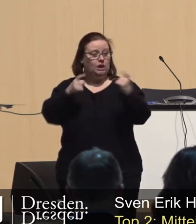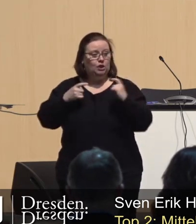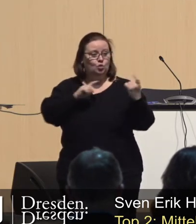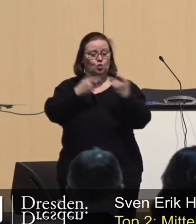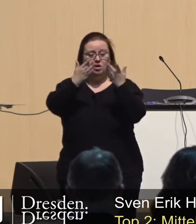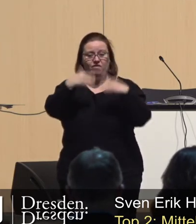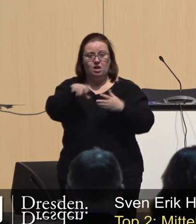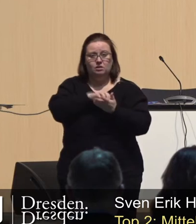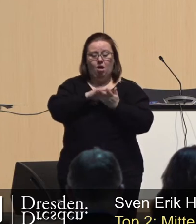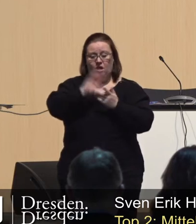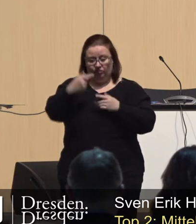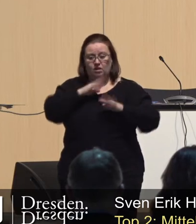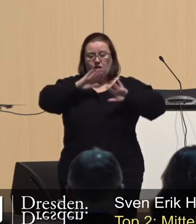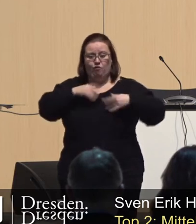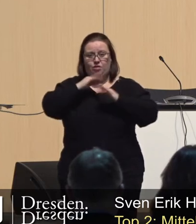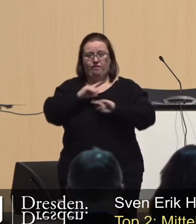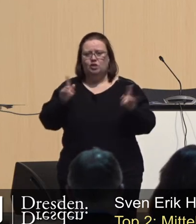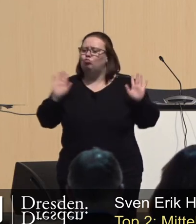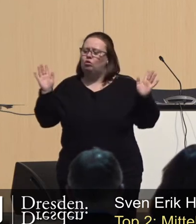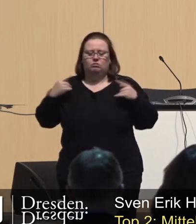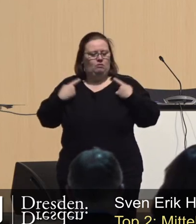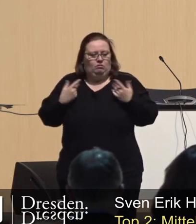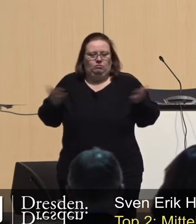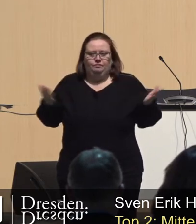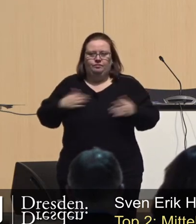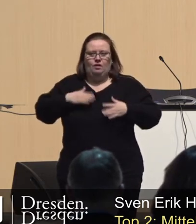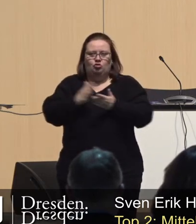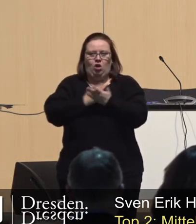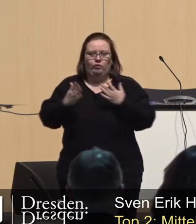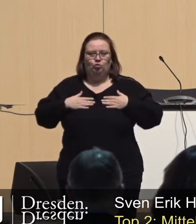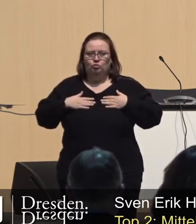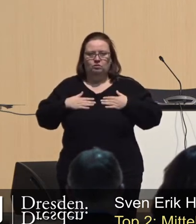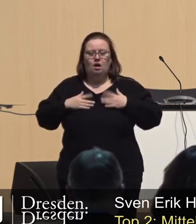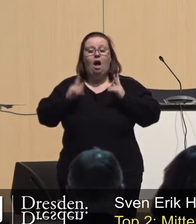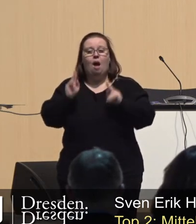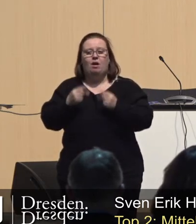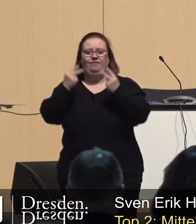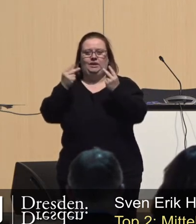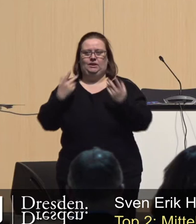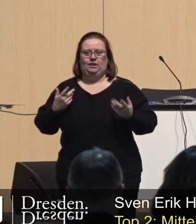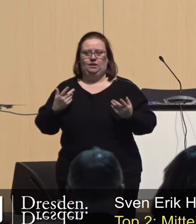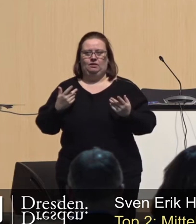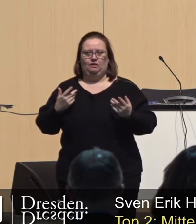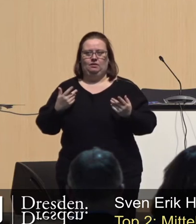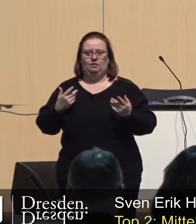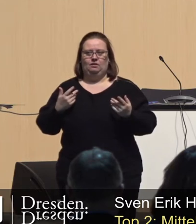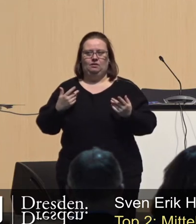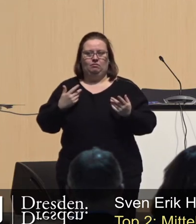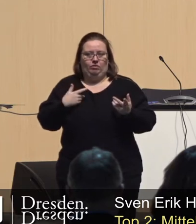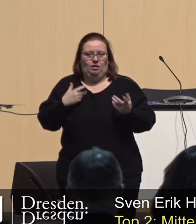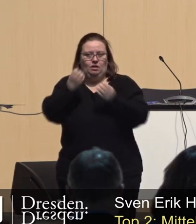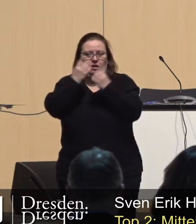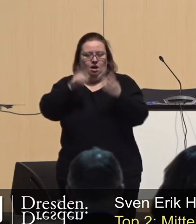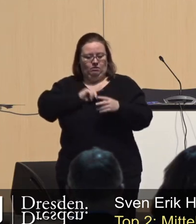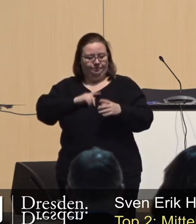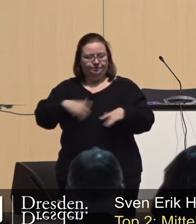ob Weihnachtsmärkte per se stattfinden können. Das wird vielleicht gar nicht der Fall sein können. Aber wir stehen nach wie vor